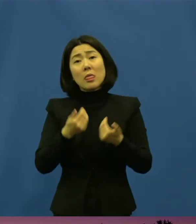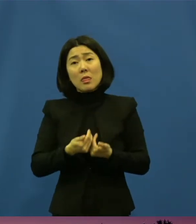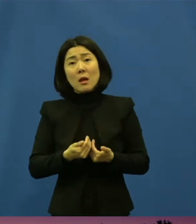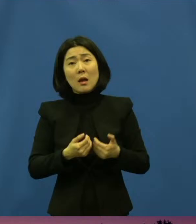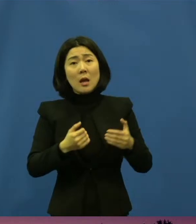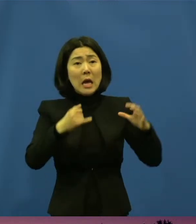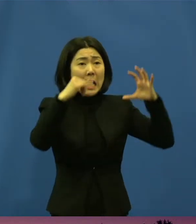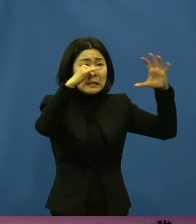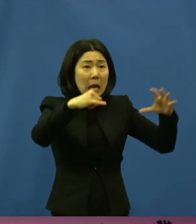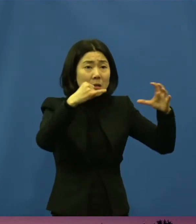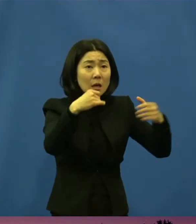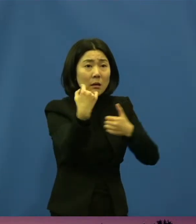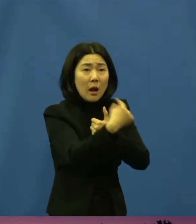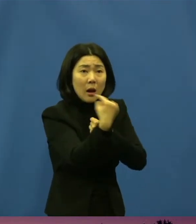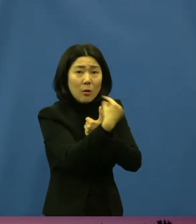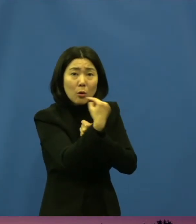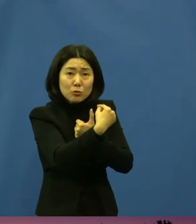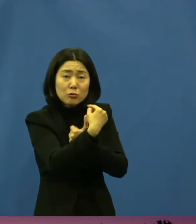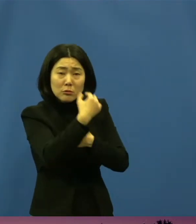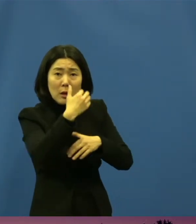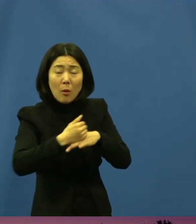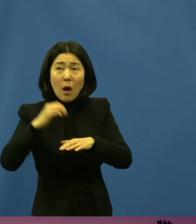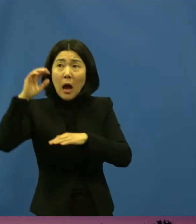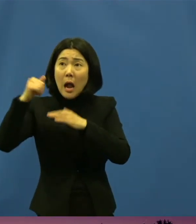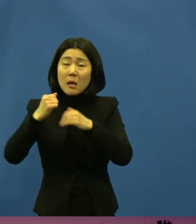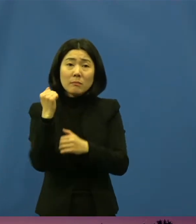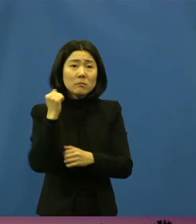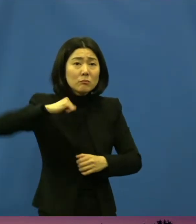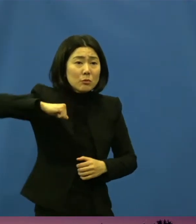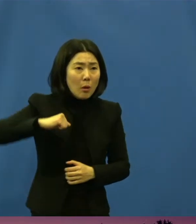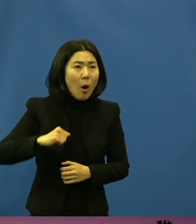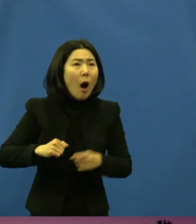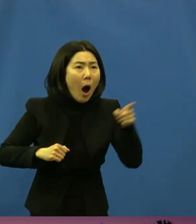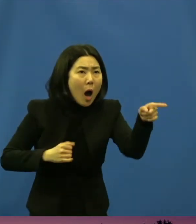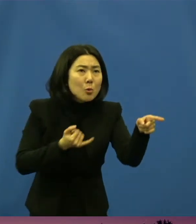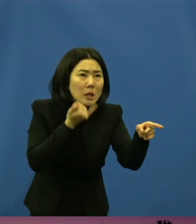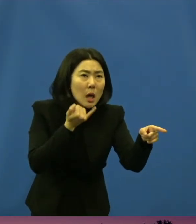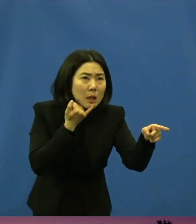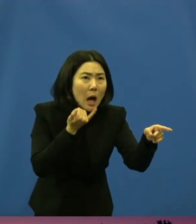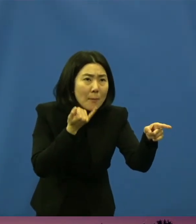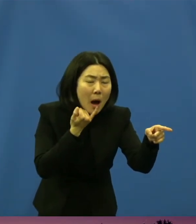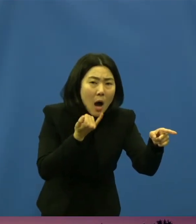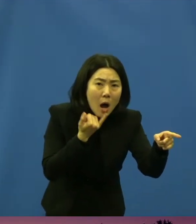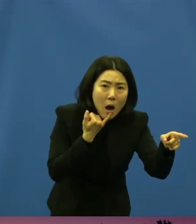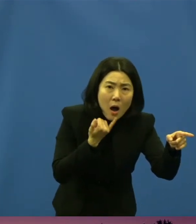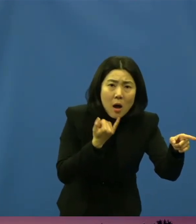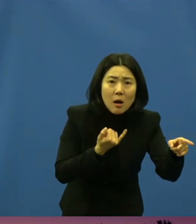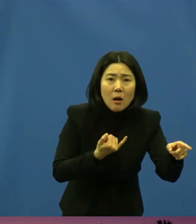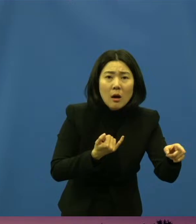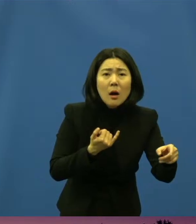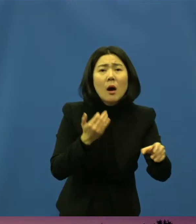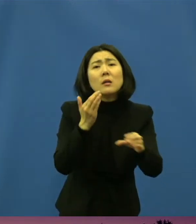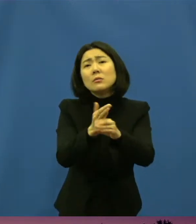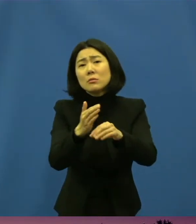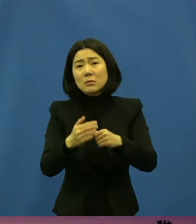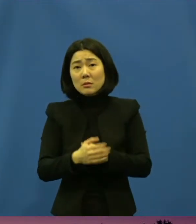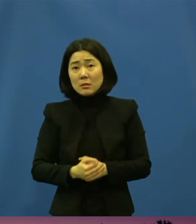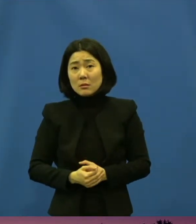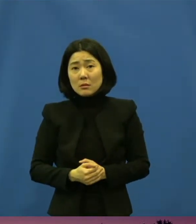합니다. 어느 쪽을 향해 있는가, 어떤 것이 더 매력적으로 보이느냐.